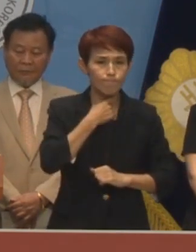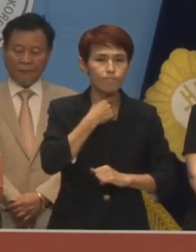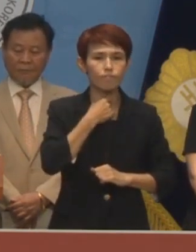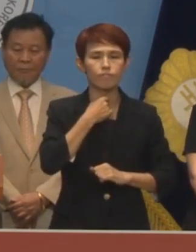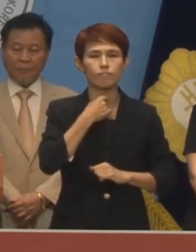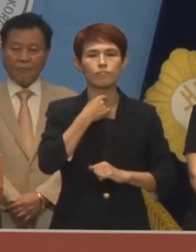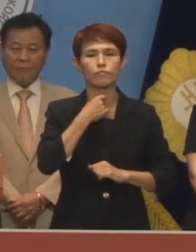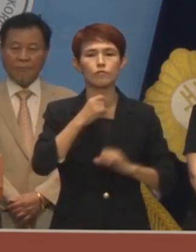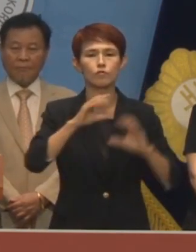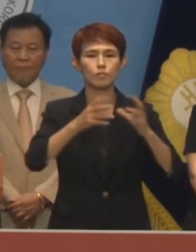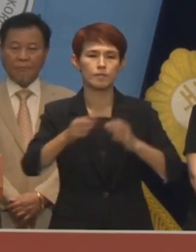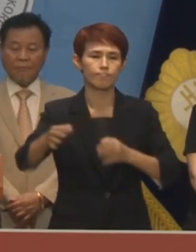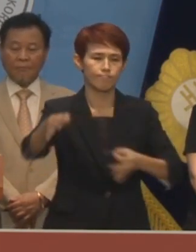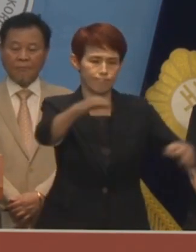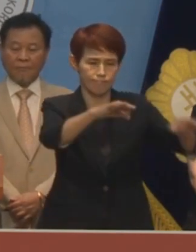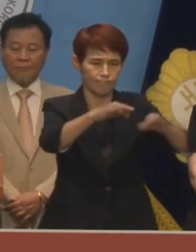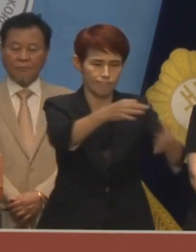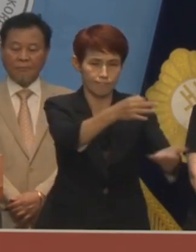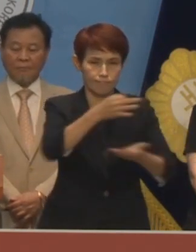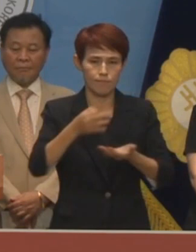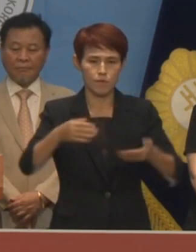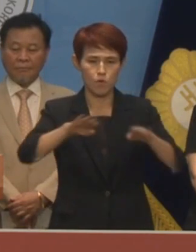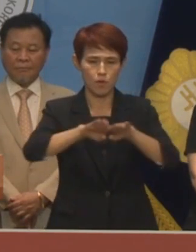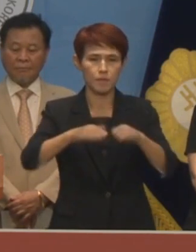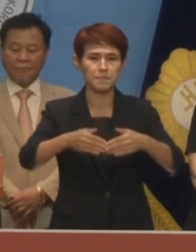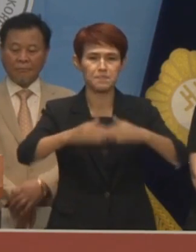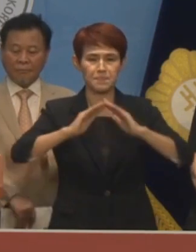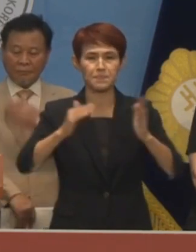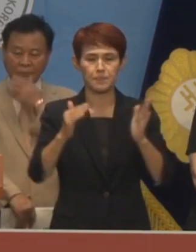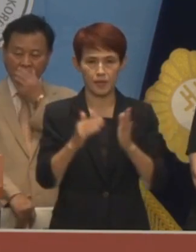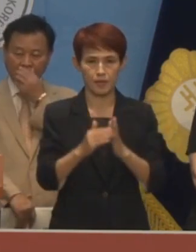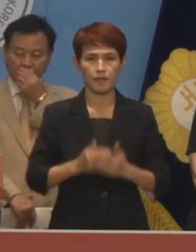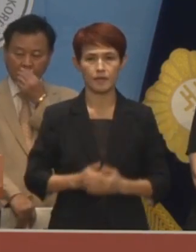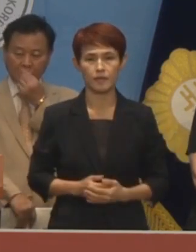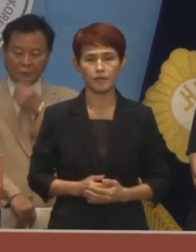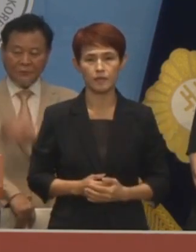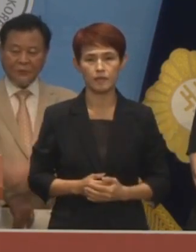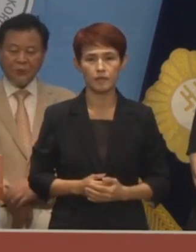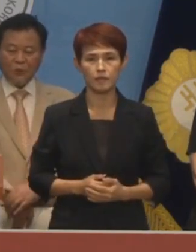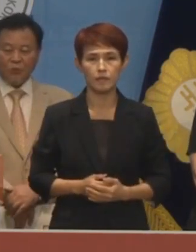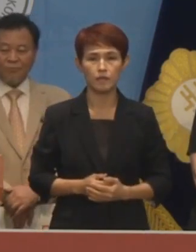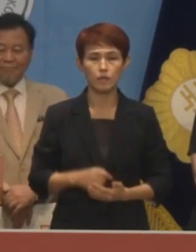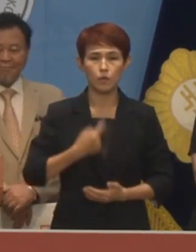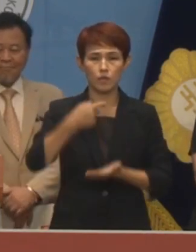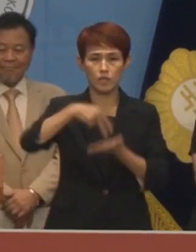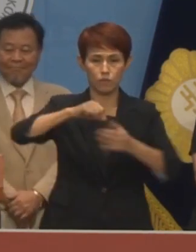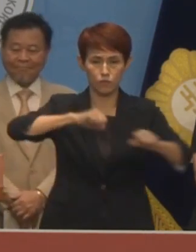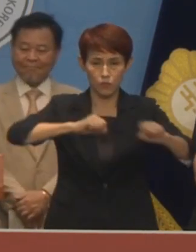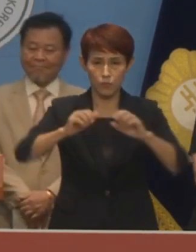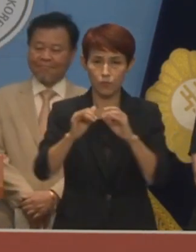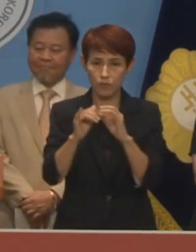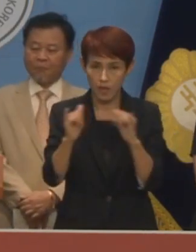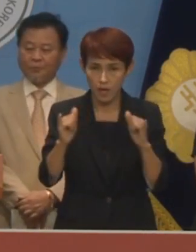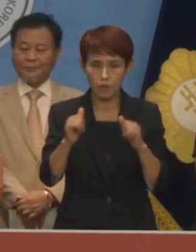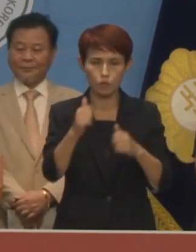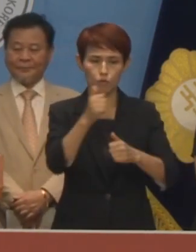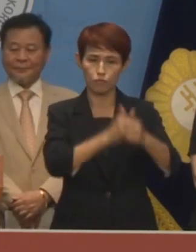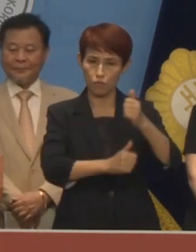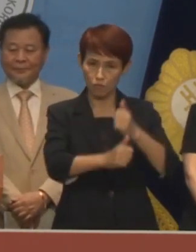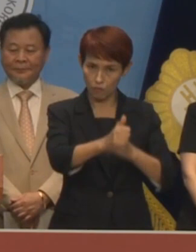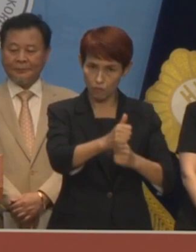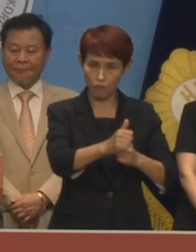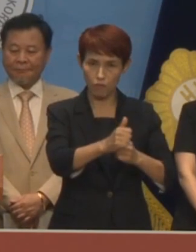국민의 성금으로 지어졌으며 초대 안춘생 관장을 시작으로 독립운동가 혹은 그 후손이나